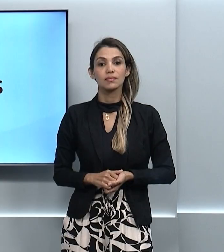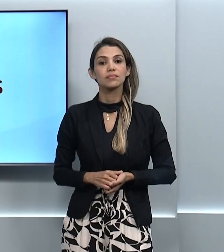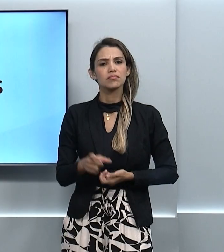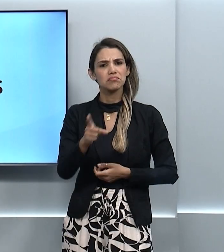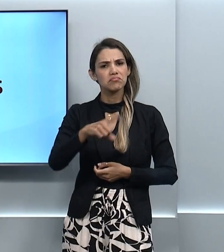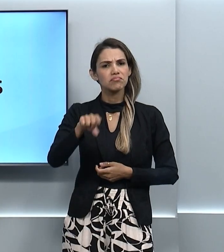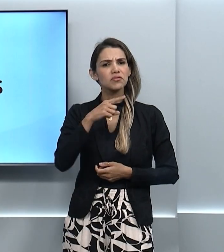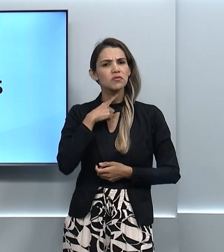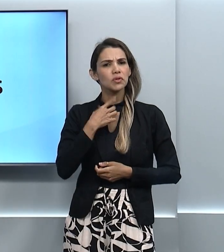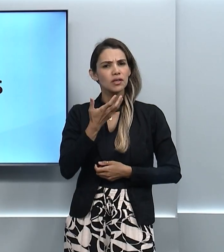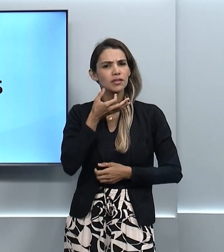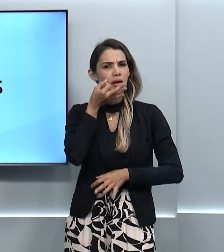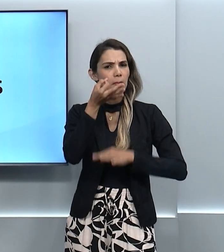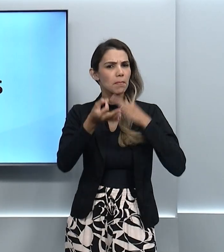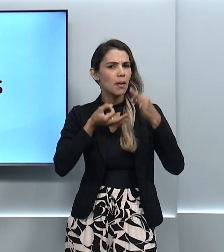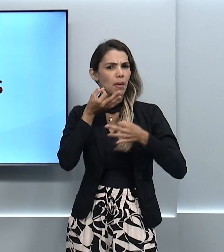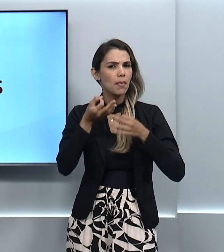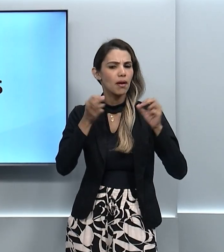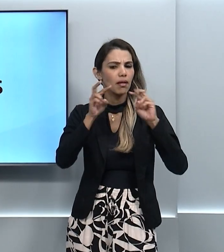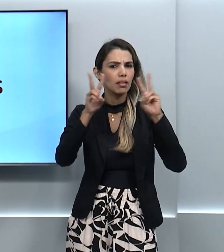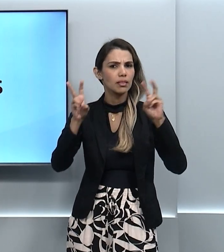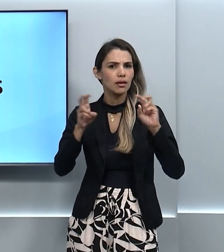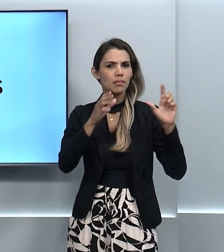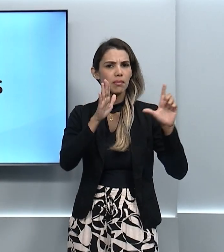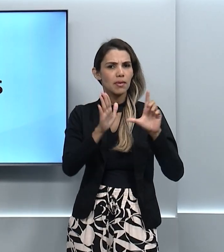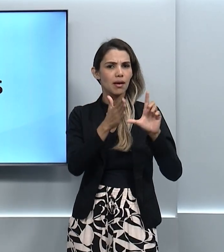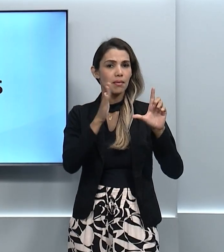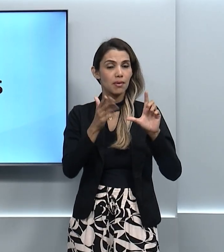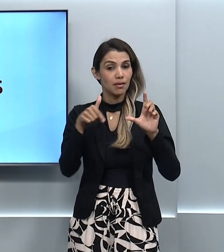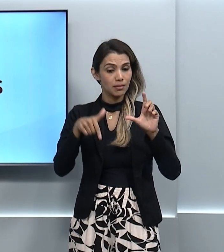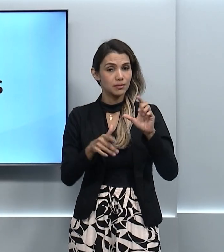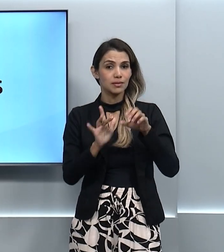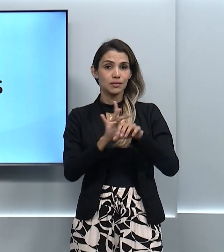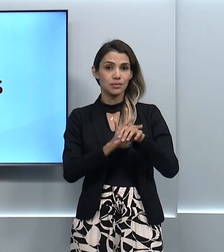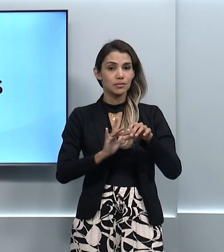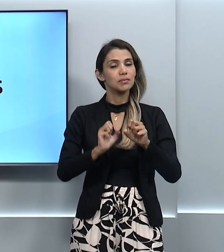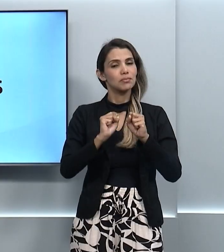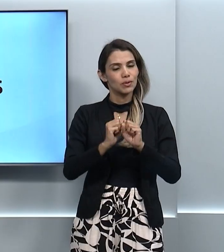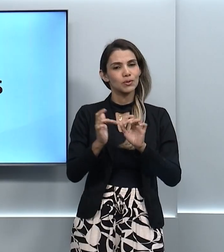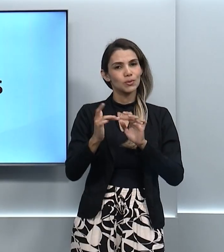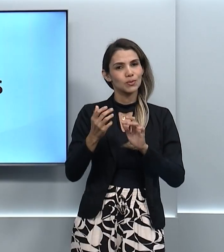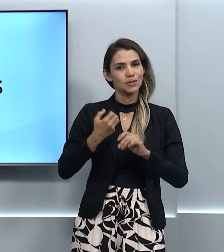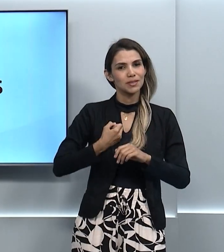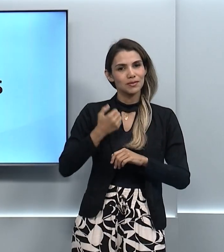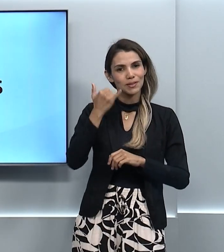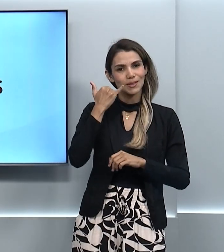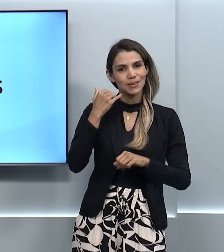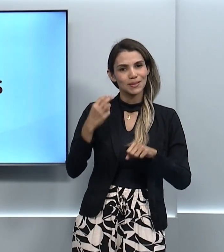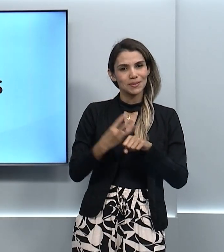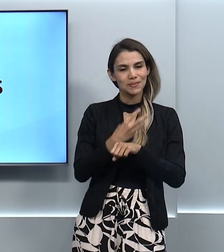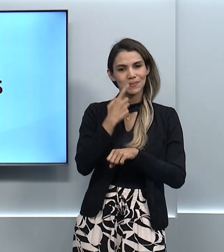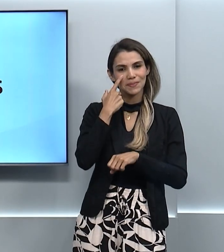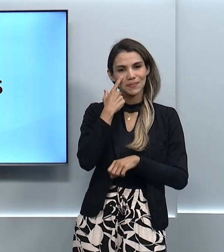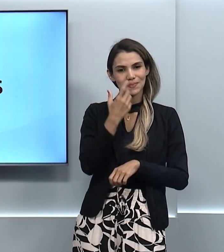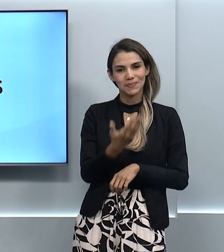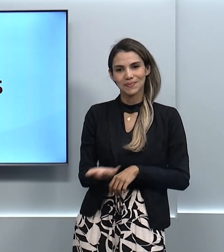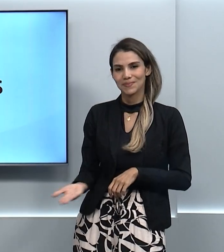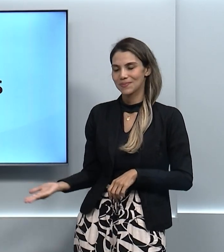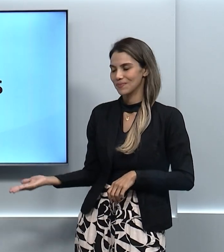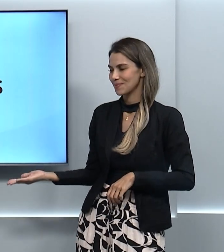E se você quiser sugerir alguma pauta para a gente trazer aqui no Conexões, entre em contato pelo nosso WhatsApp.